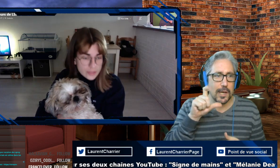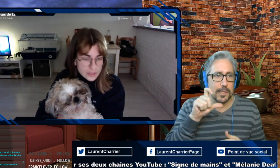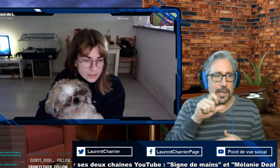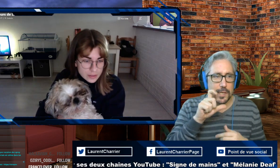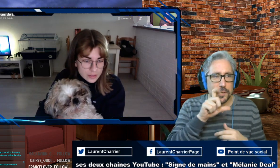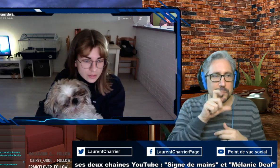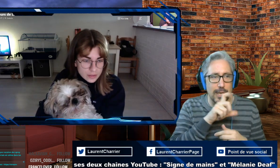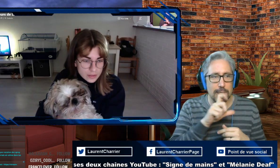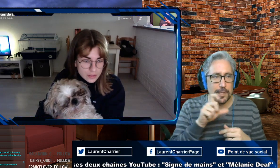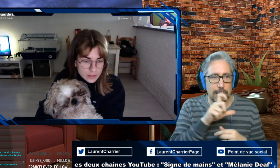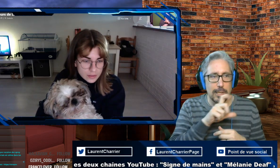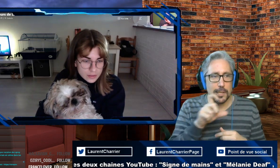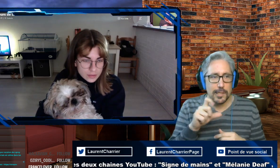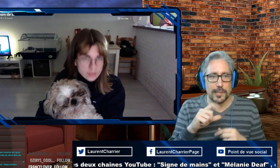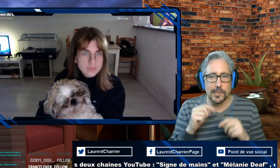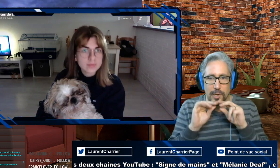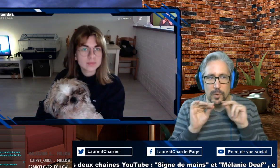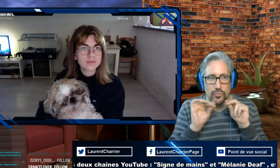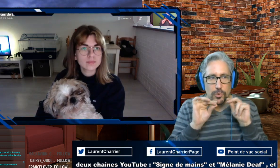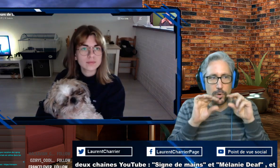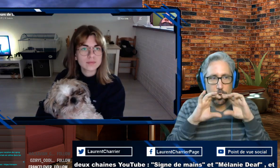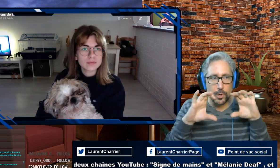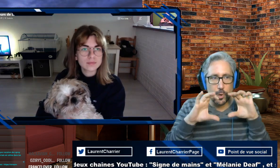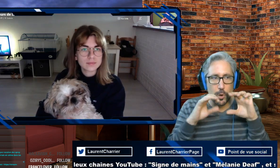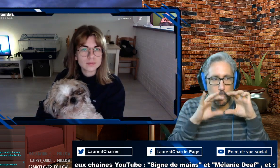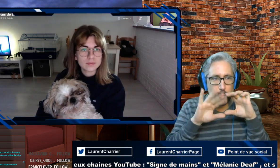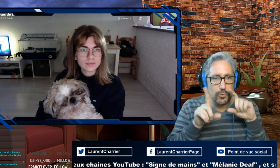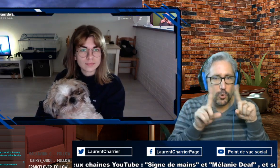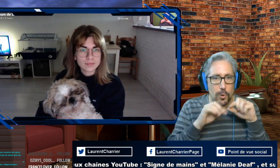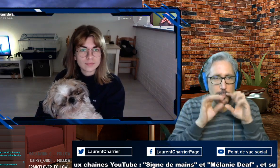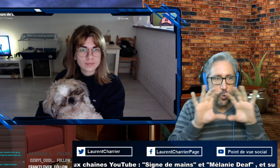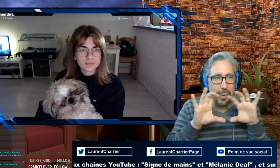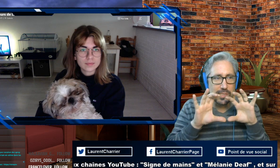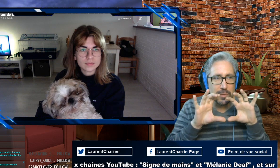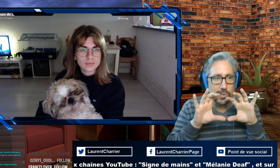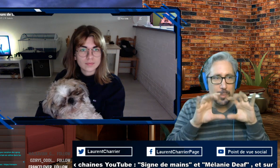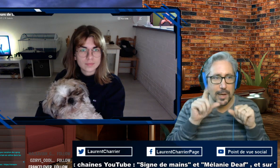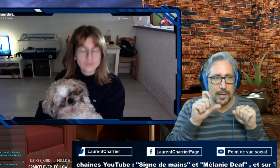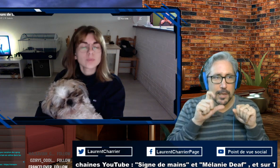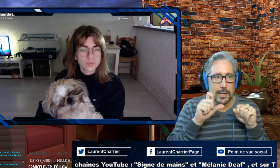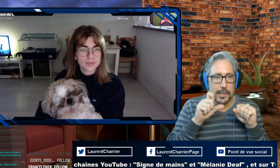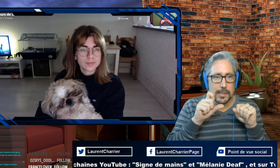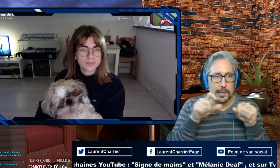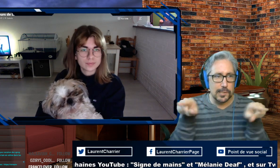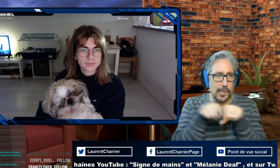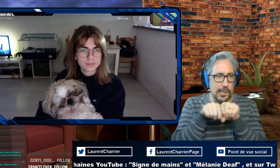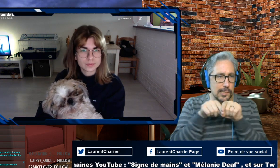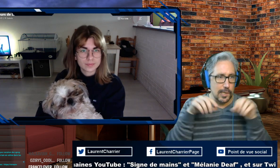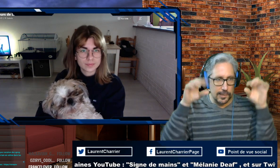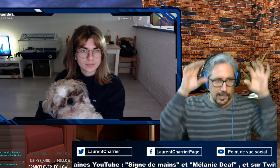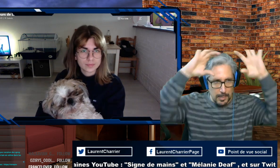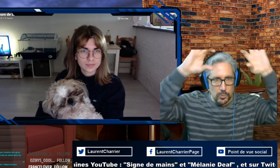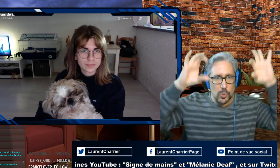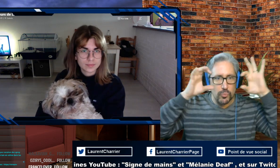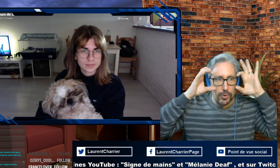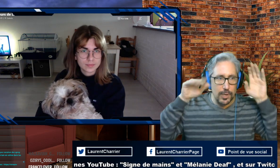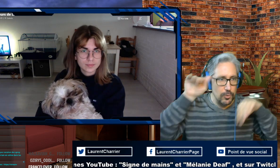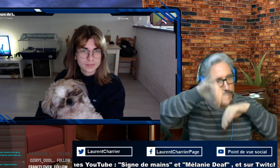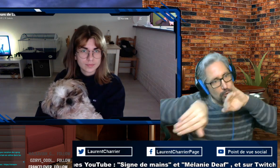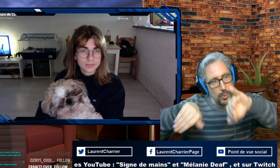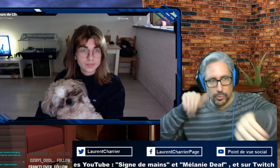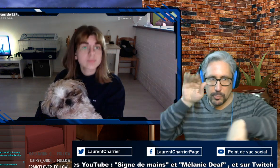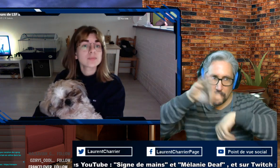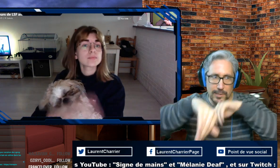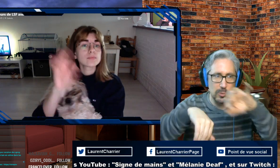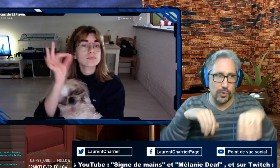essuyer, il y a des sprays. Il y a des sprays pour pas que ça fasse de la marque. C'est les mêmes que pour les